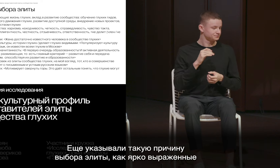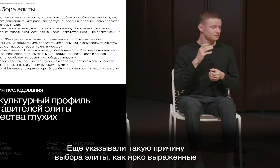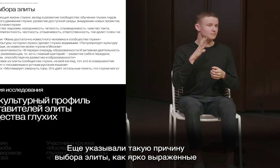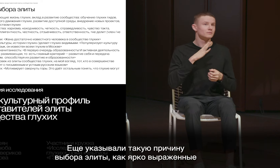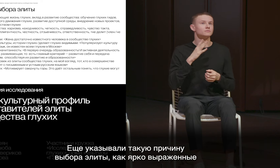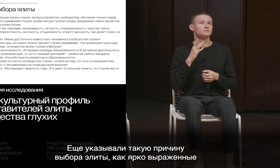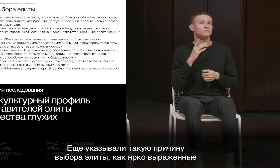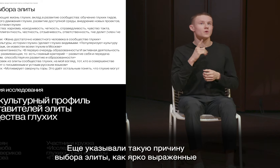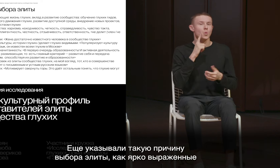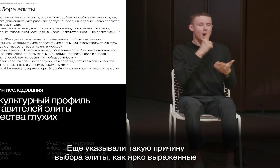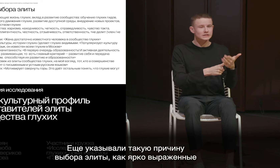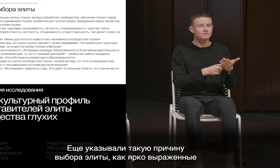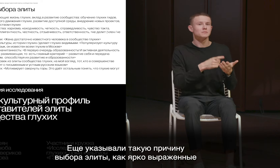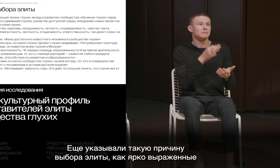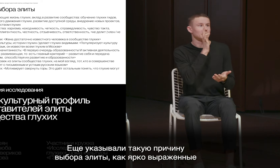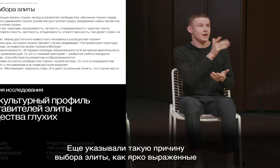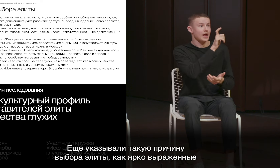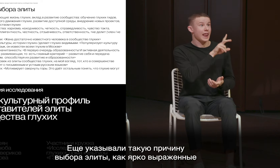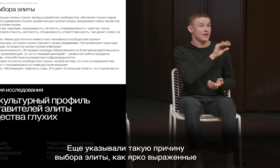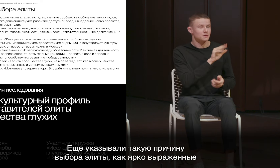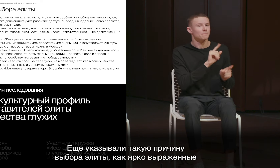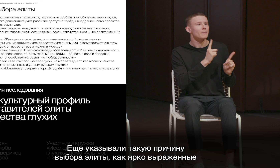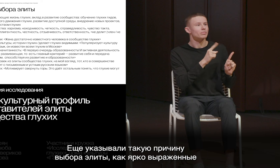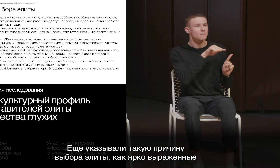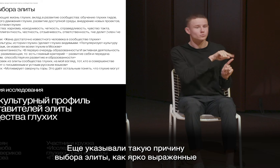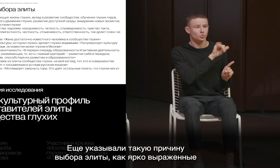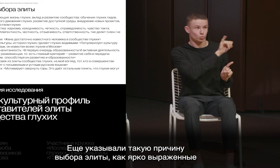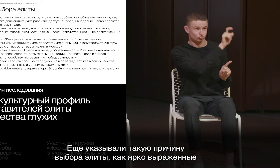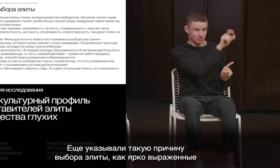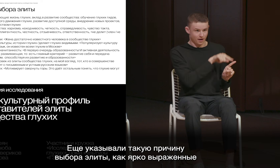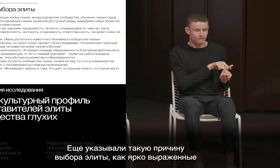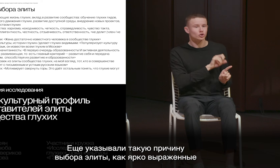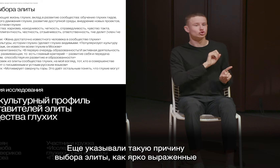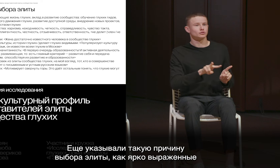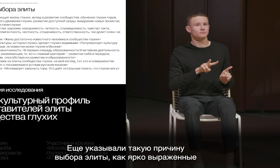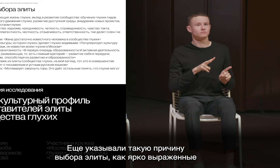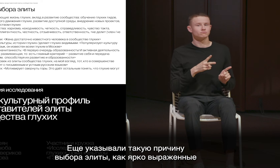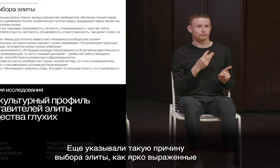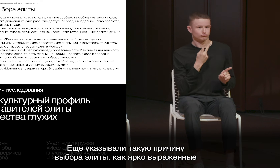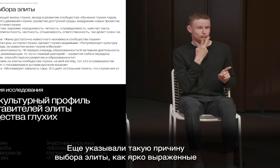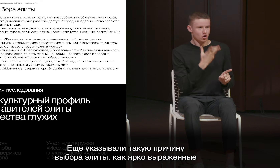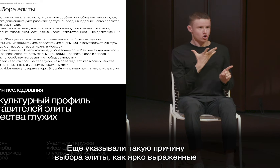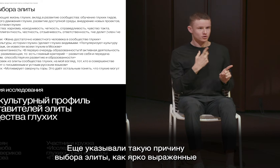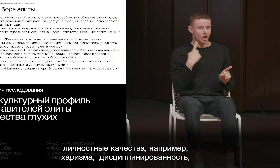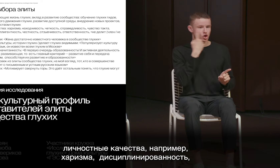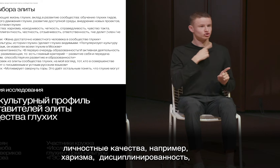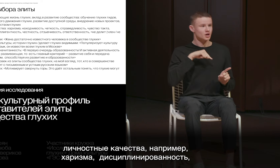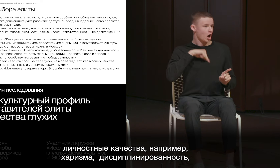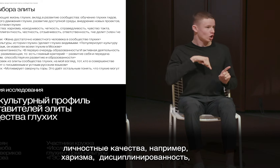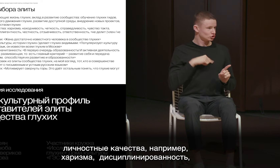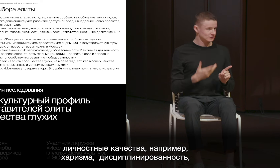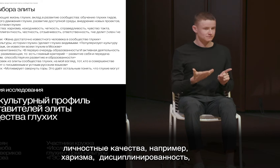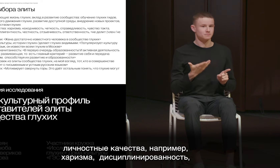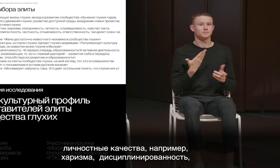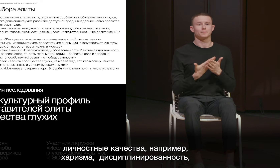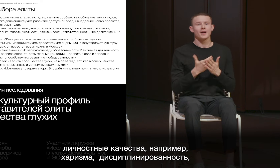жестовом языке. А еще указывали человека, относящегося к элите, человека, которого